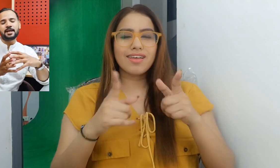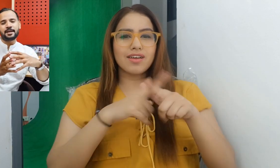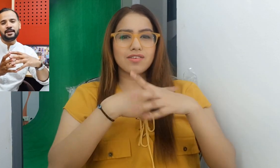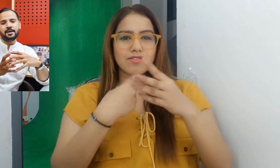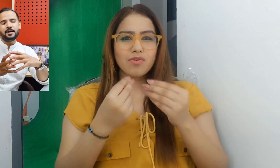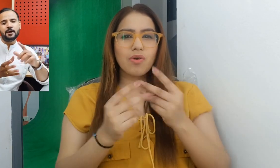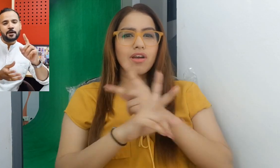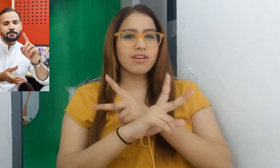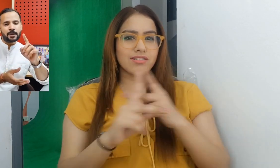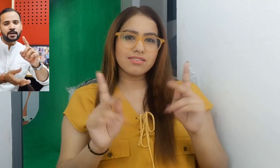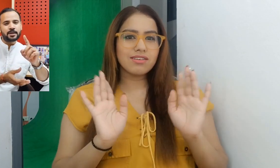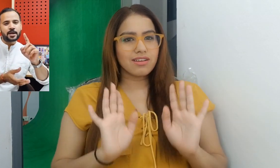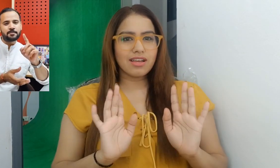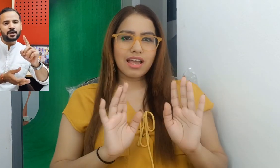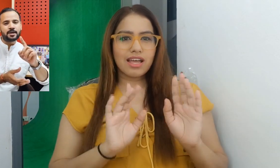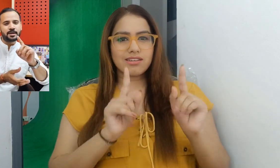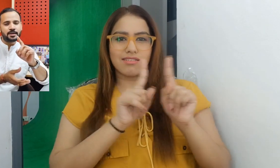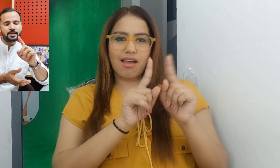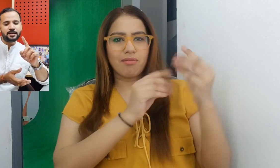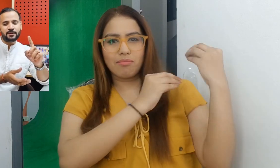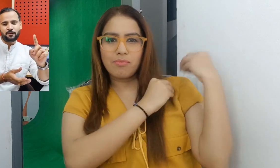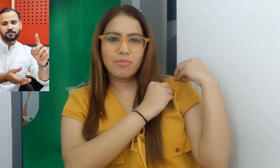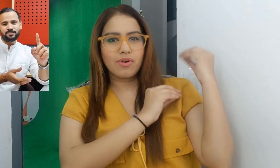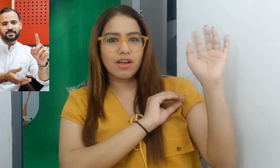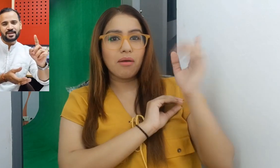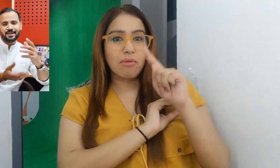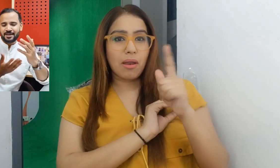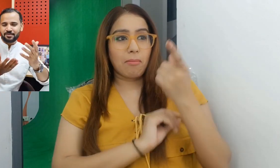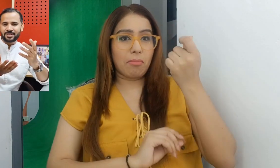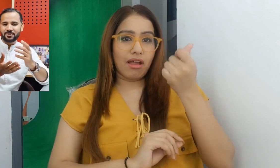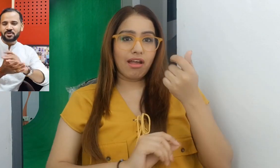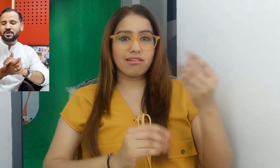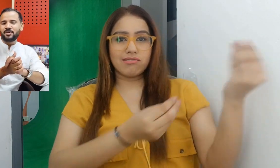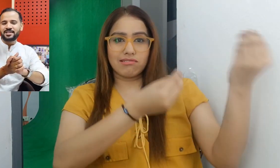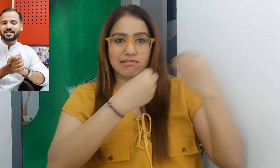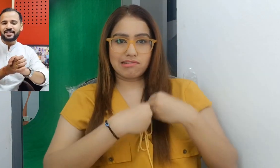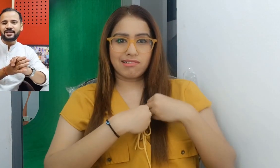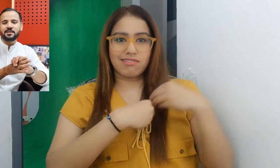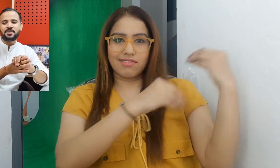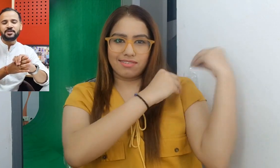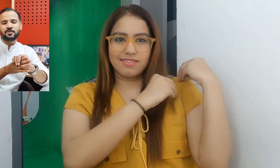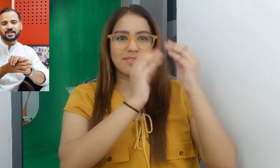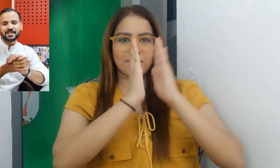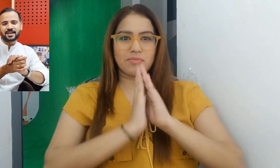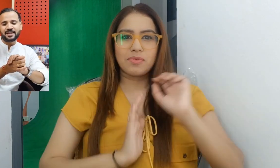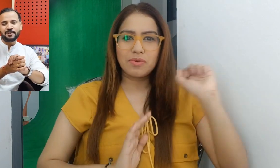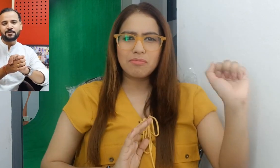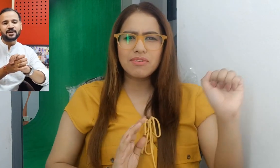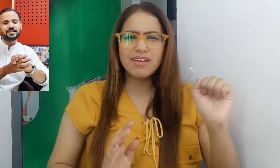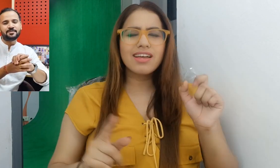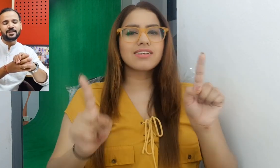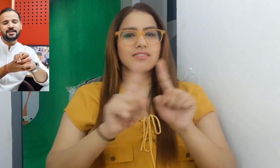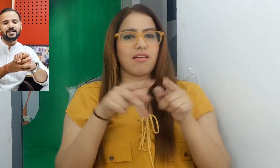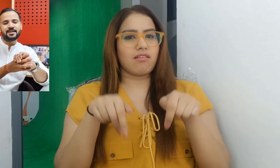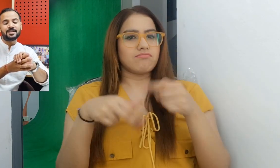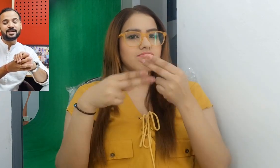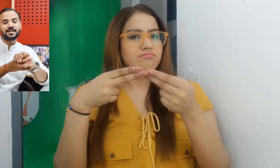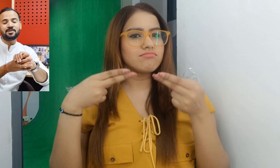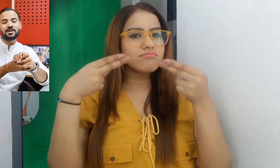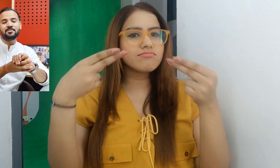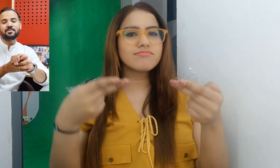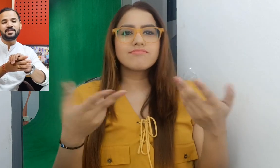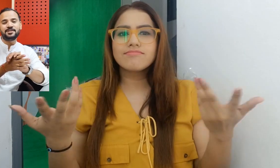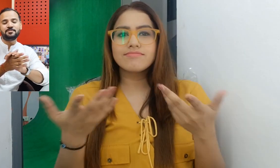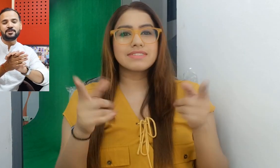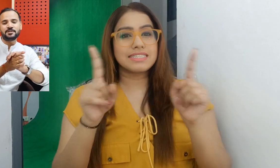की जिम्मेदारी ली है, पेटियां भरने की नहीं। नमस्ते दोस्तों, मैं हूं आरजे कार्तिक। एक बड़ी छोटी सी कहानी है पुराने जमाने की। एक राजा